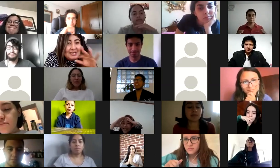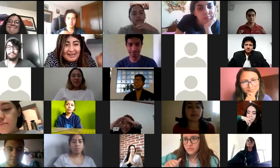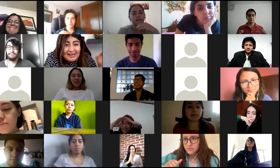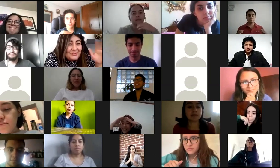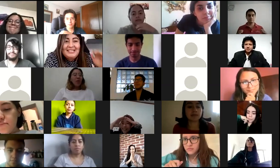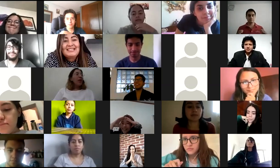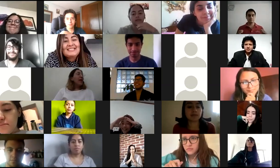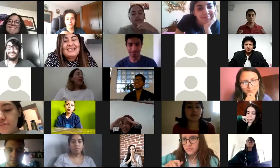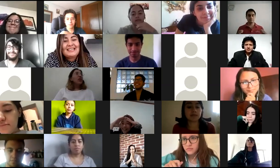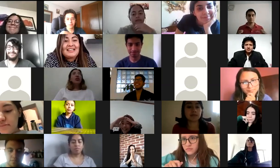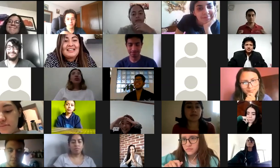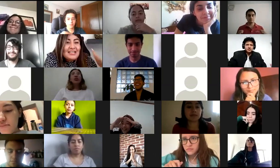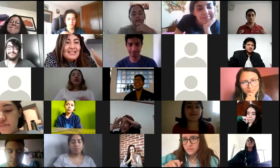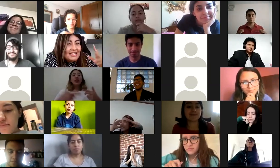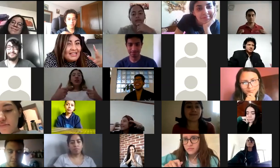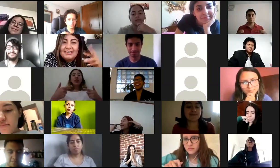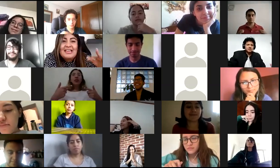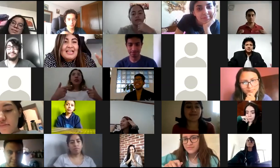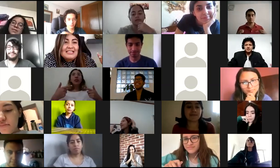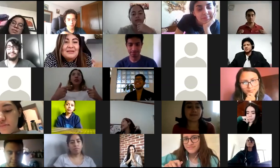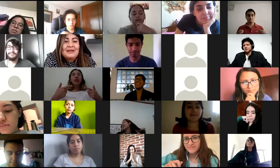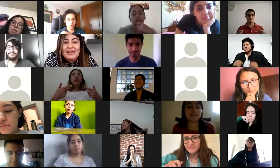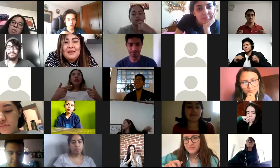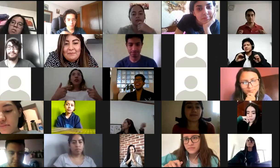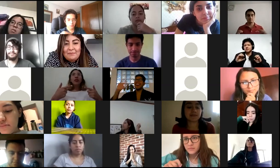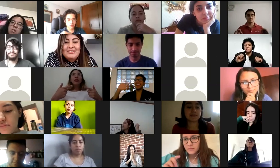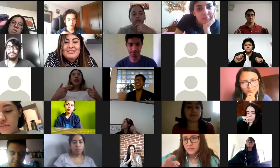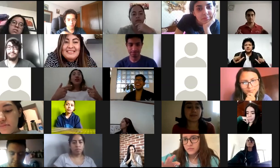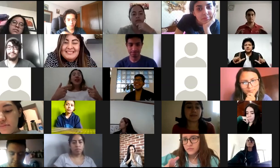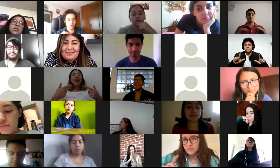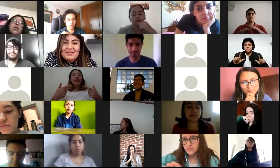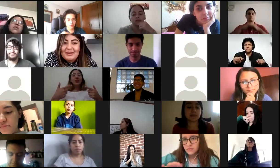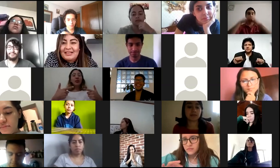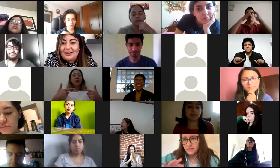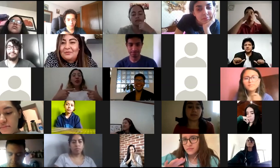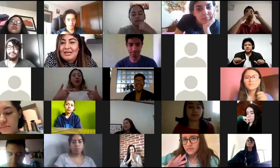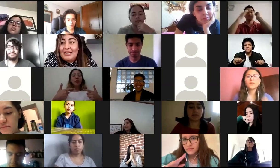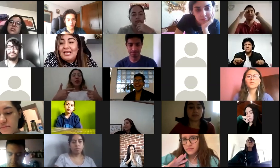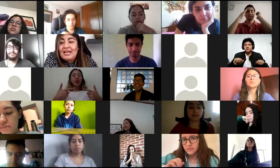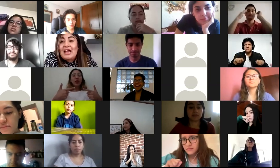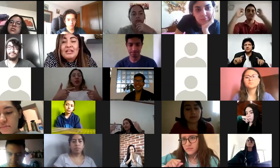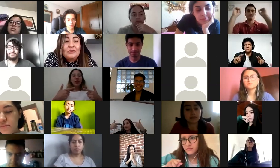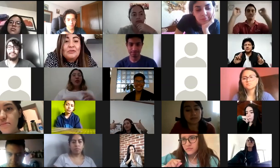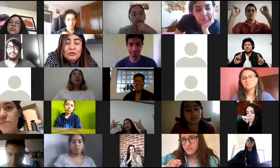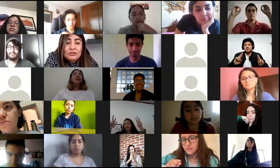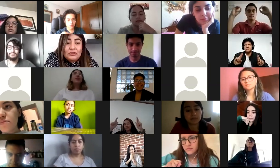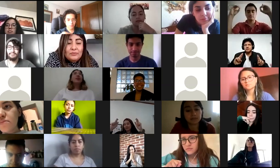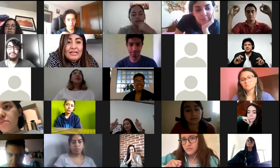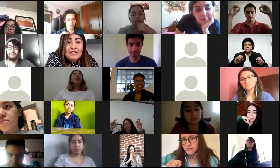en su mente. Si están en casa, en clase, escriban. Pero sí, vamos a practicarlo, ¿vale? Ahorita, por favor, no se mojen las manos